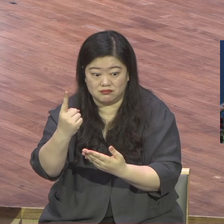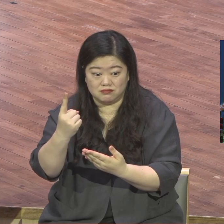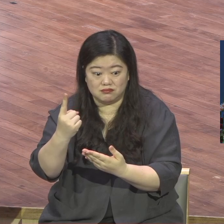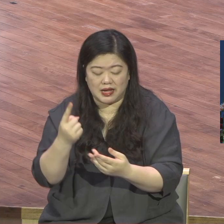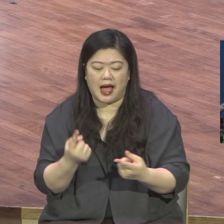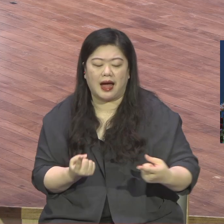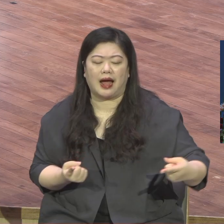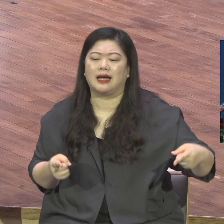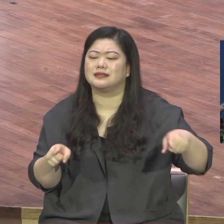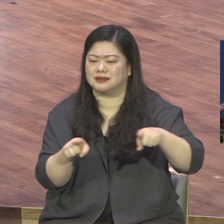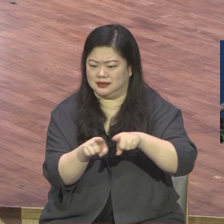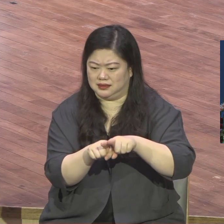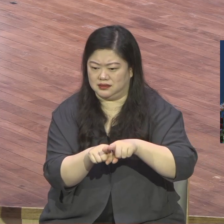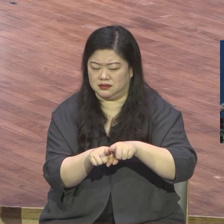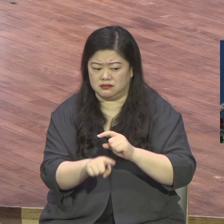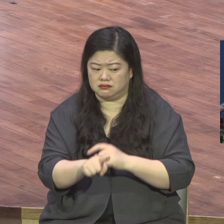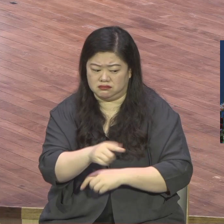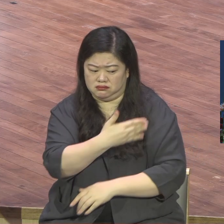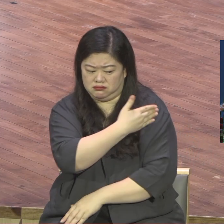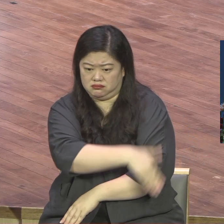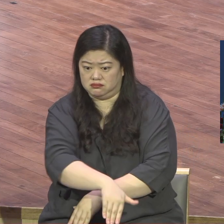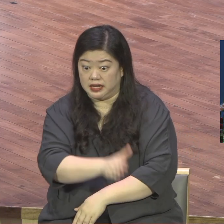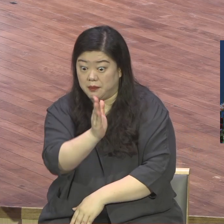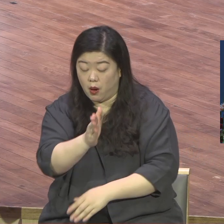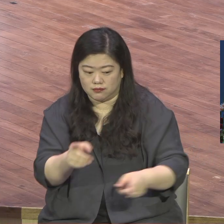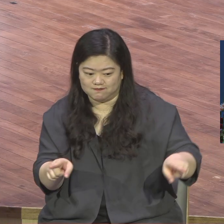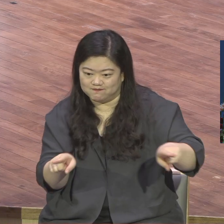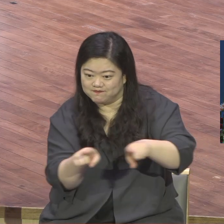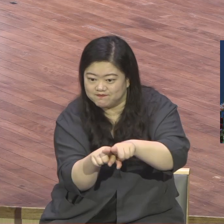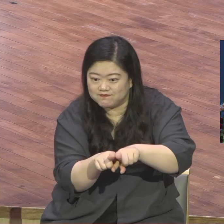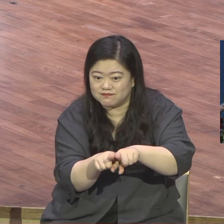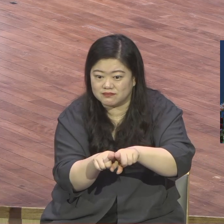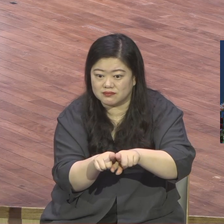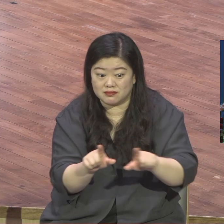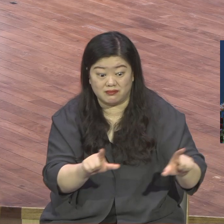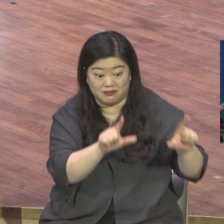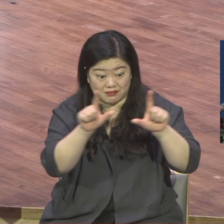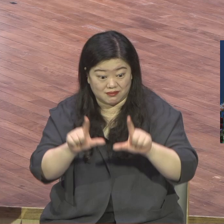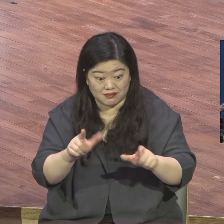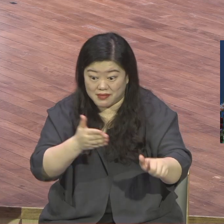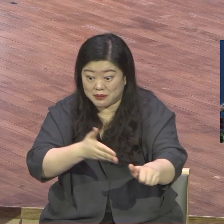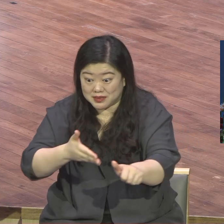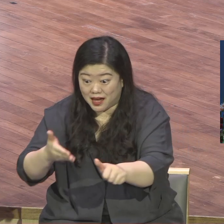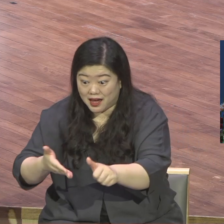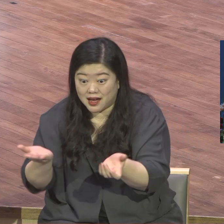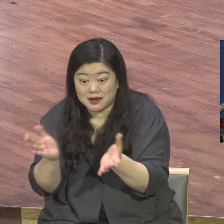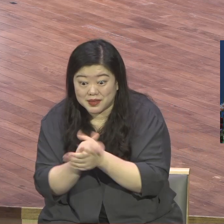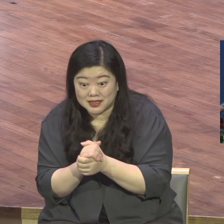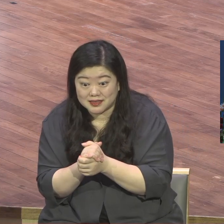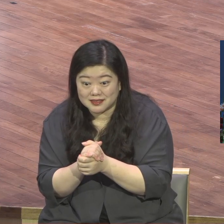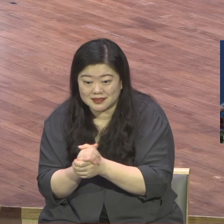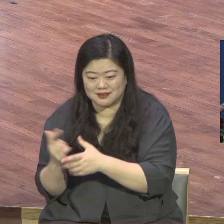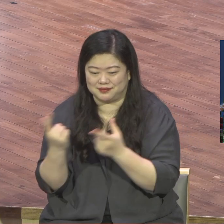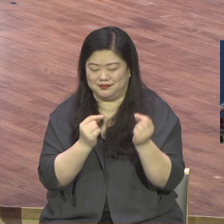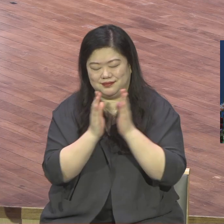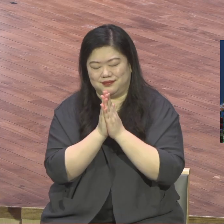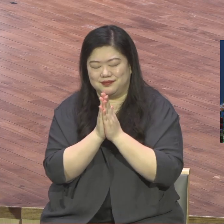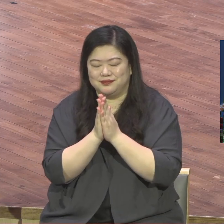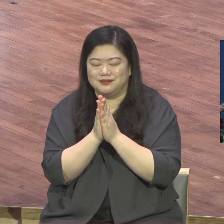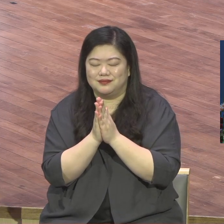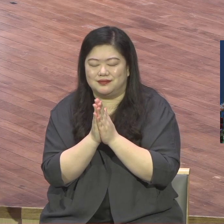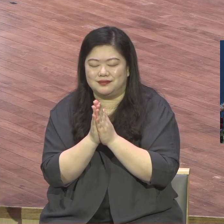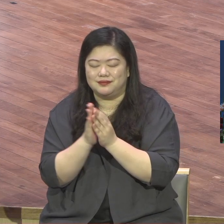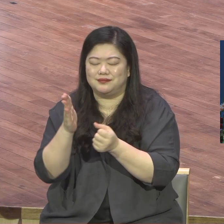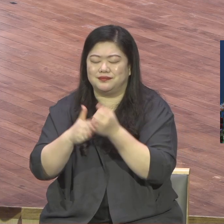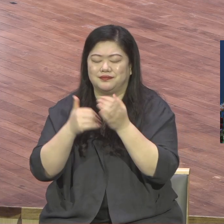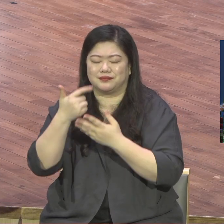함께하는 자리로 만들어가는 피스메이커, 이 시대의 성령의 사람 되기를 주님으로 축복합니다. 기도합시다. 아버지